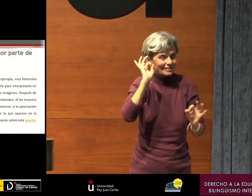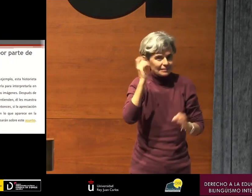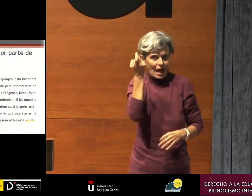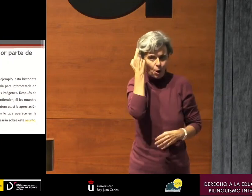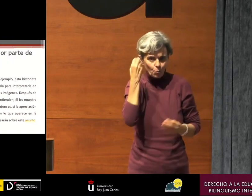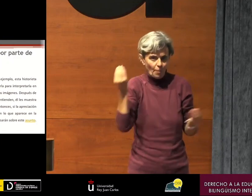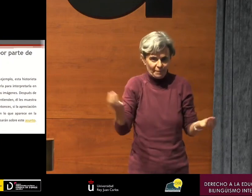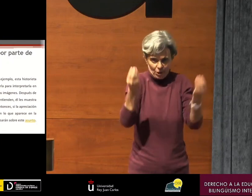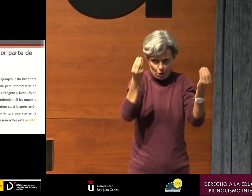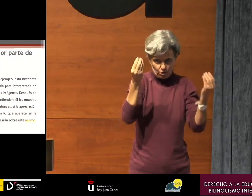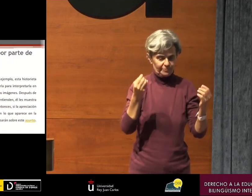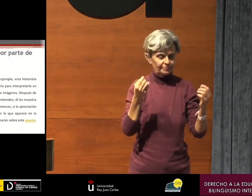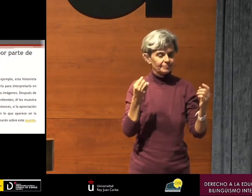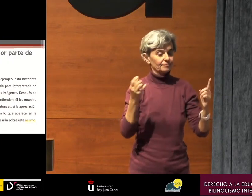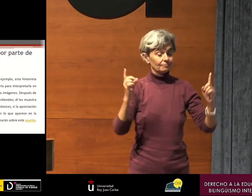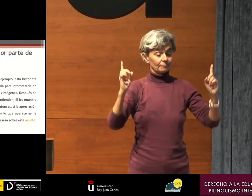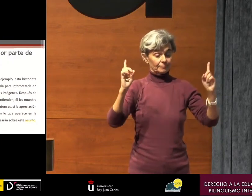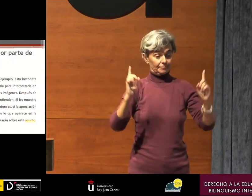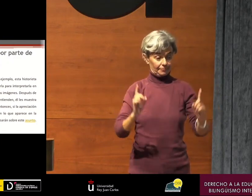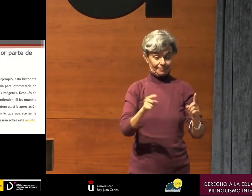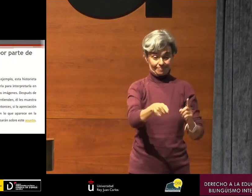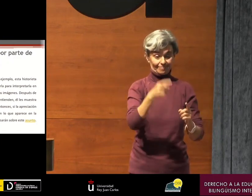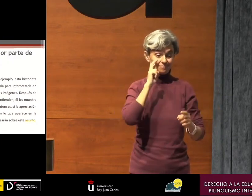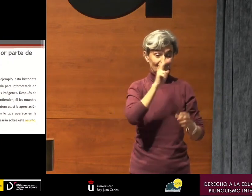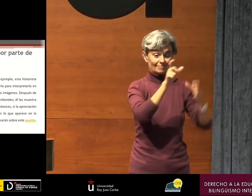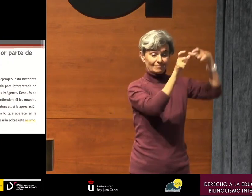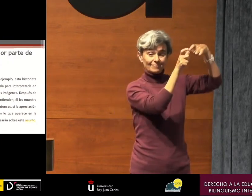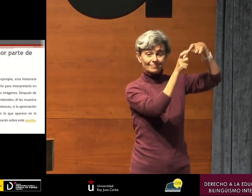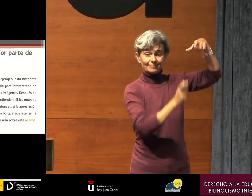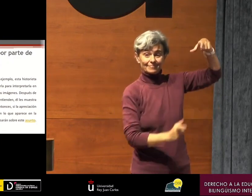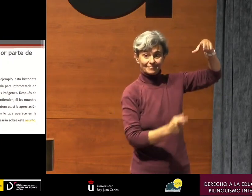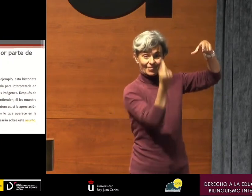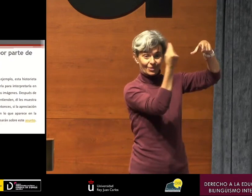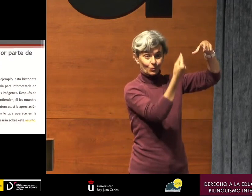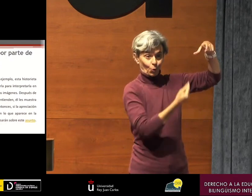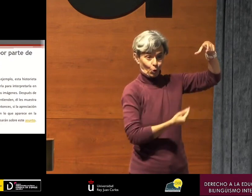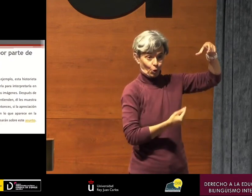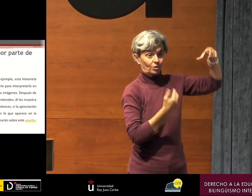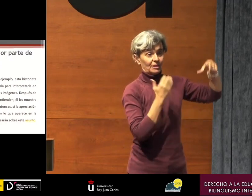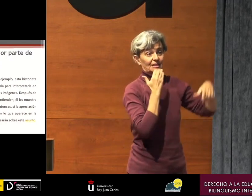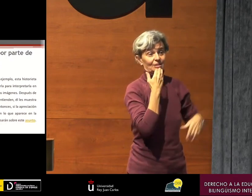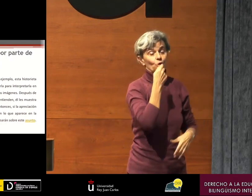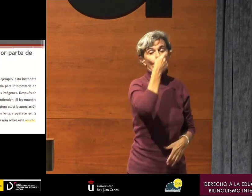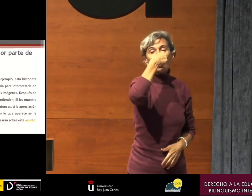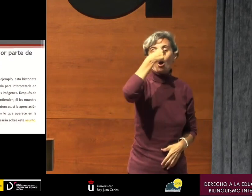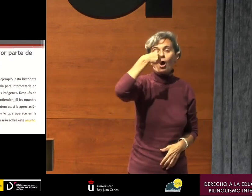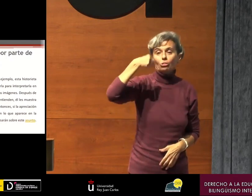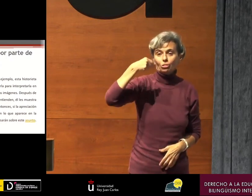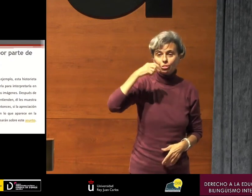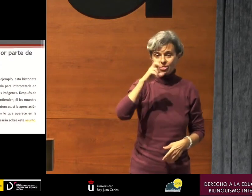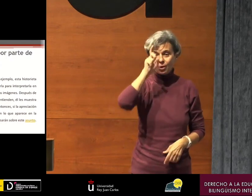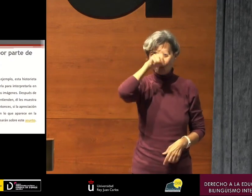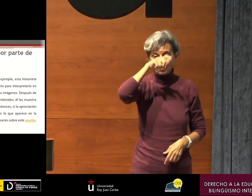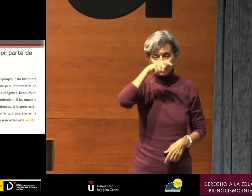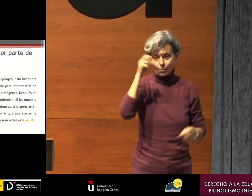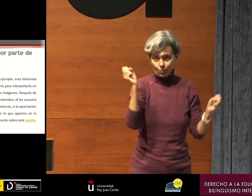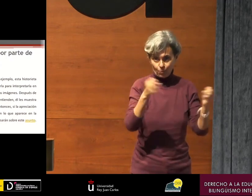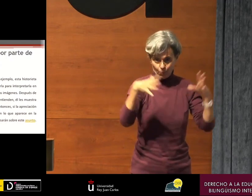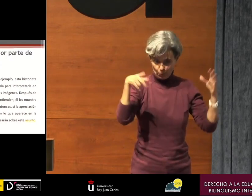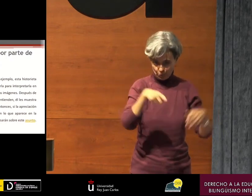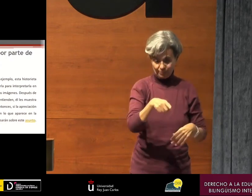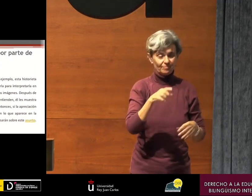alumnado? ¿Cómo lo puedo hacer? ¿Cómo puedo trabajar para mejorar eso? Si veis la